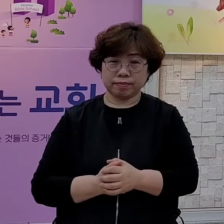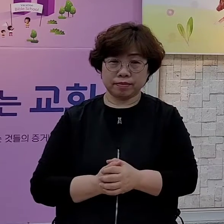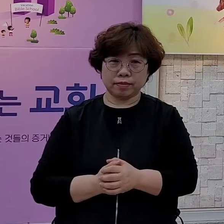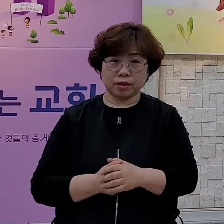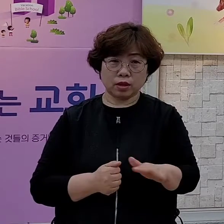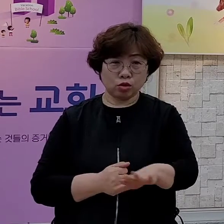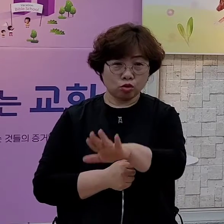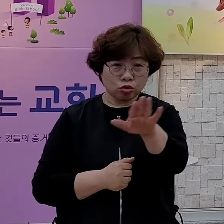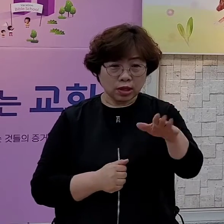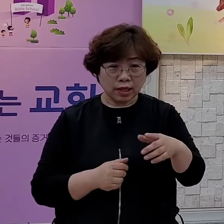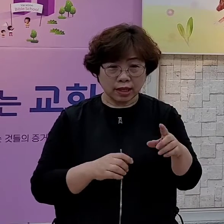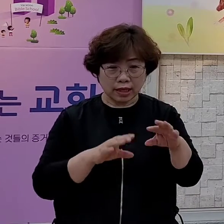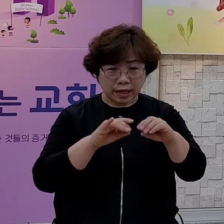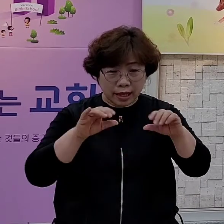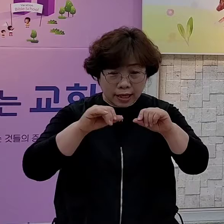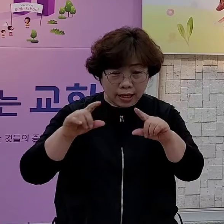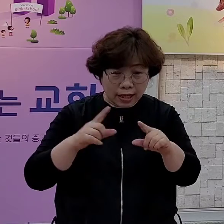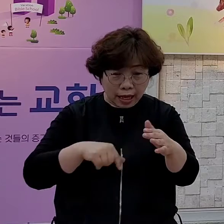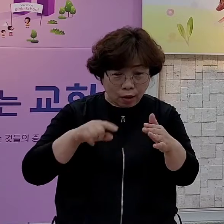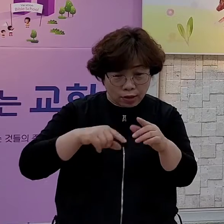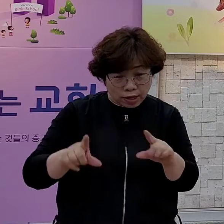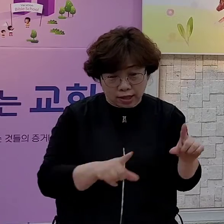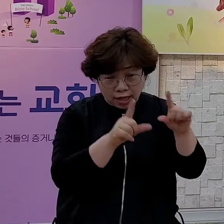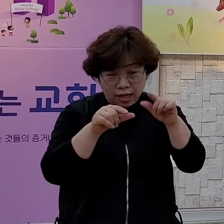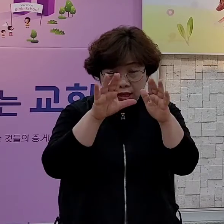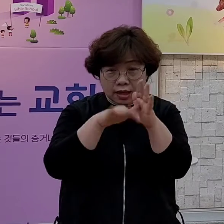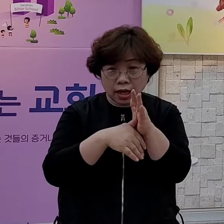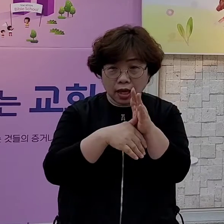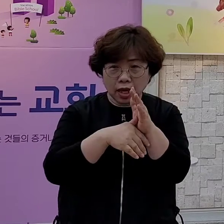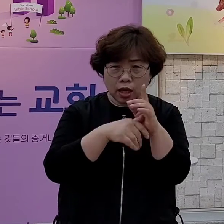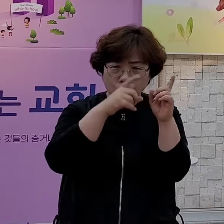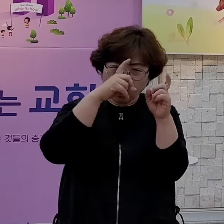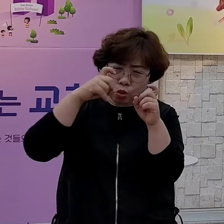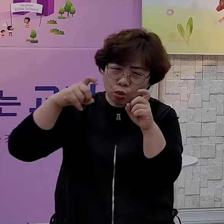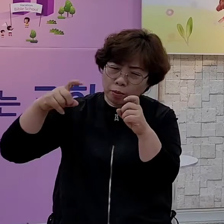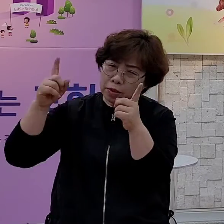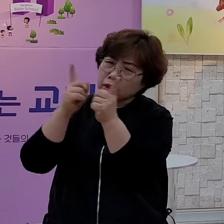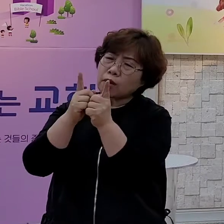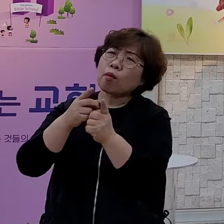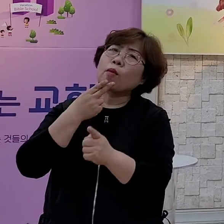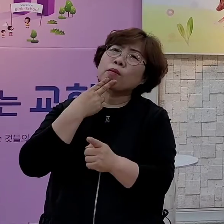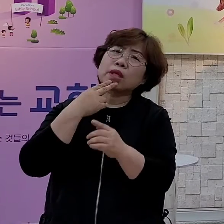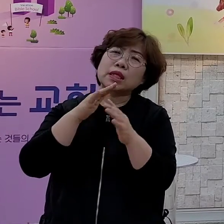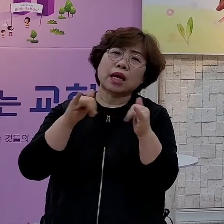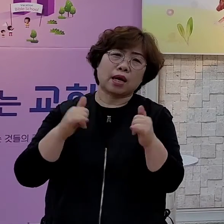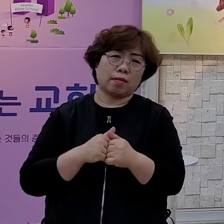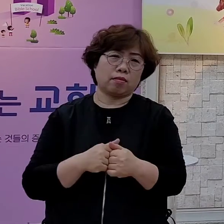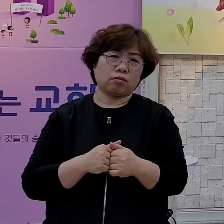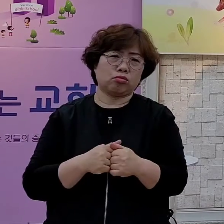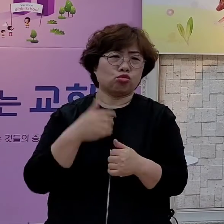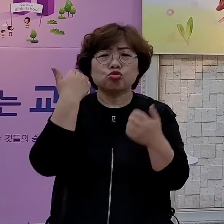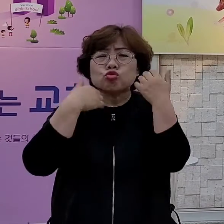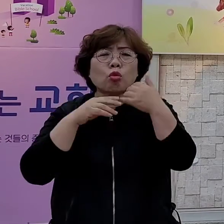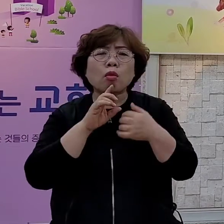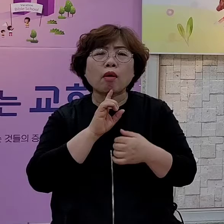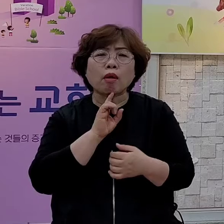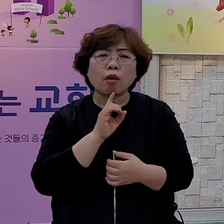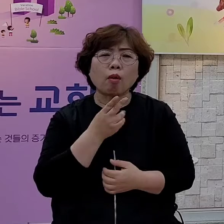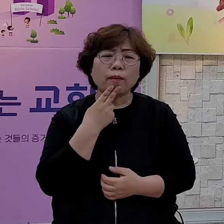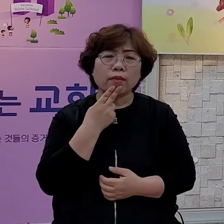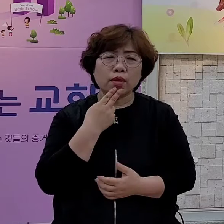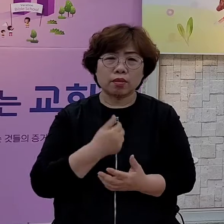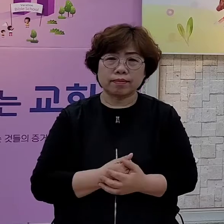이 땅에 살면서 유혹을 당하지 않는 사람은 아마 아무도 없을 것입니다.